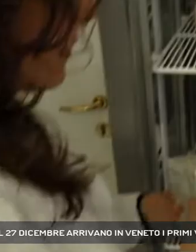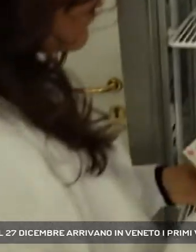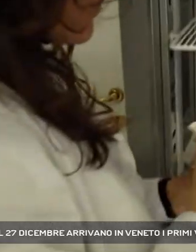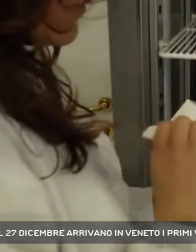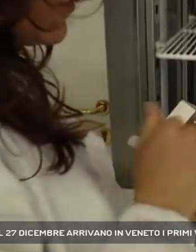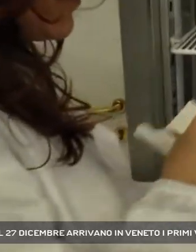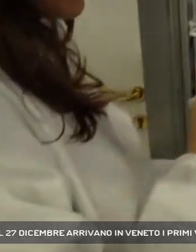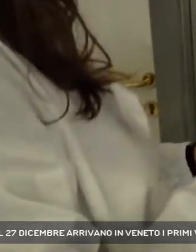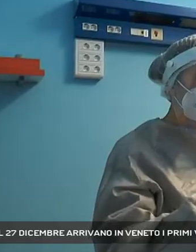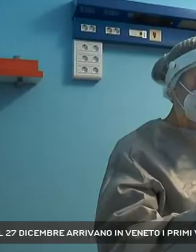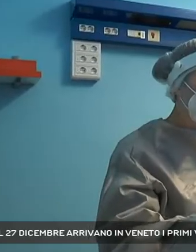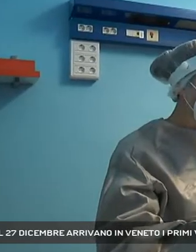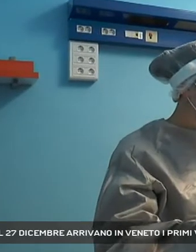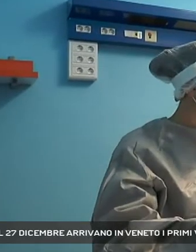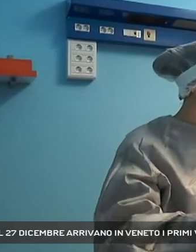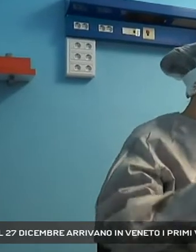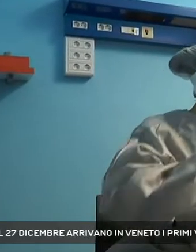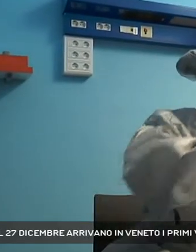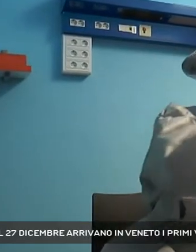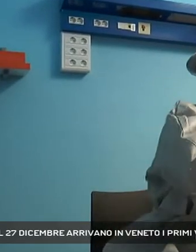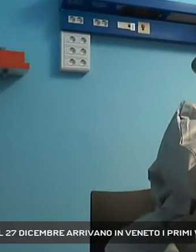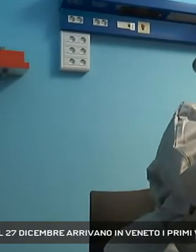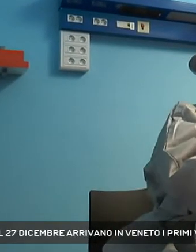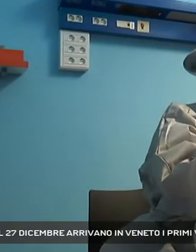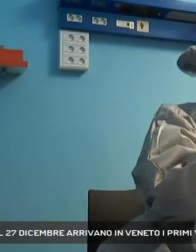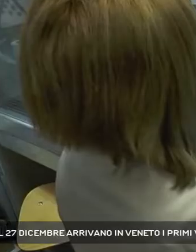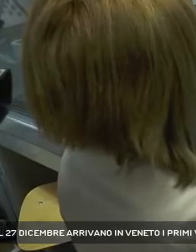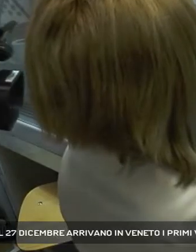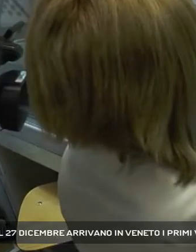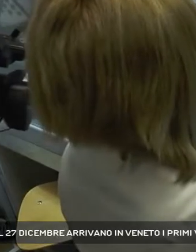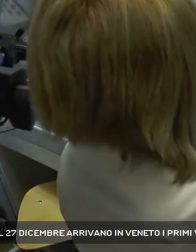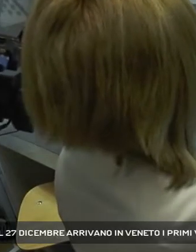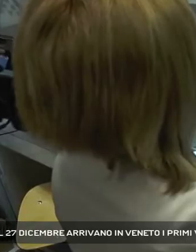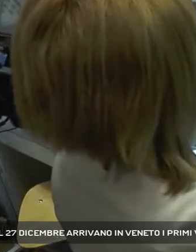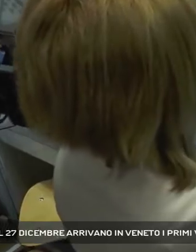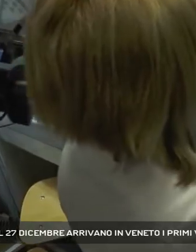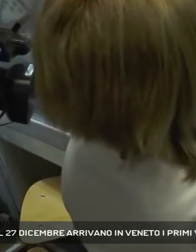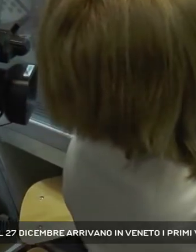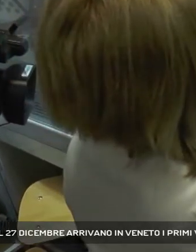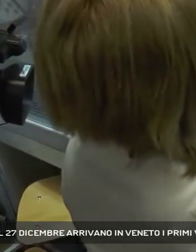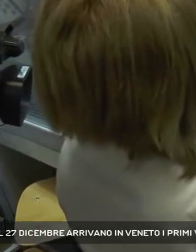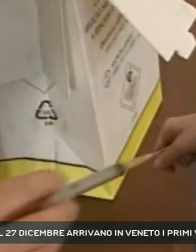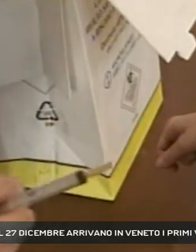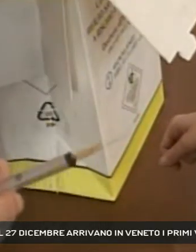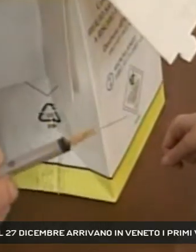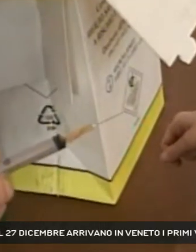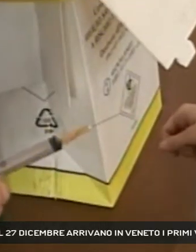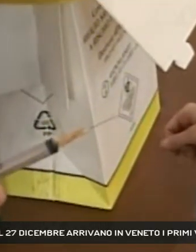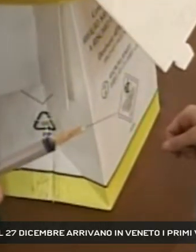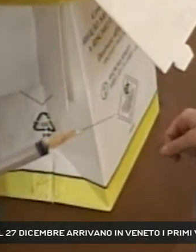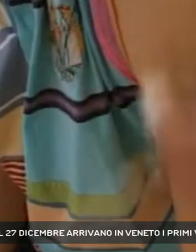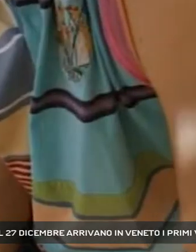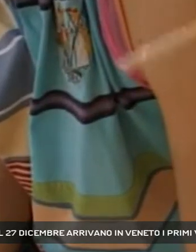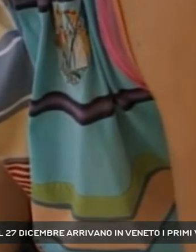della RSA. Quindi servizi essenziali, forze dell'ordine e altre categorie protette. Infine, a primavera sarà il turno della